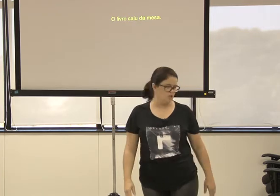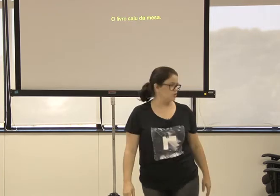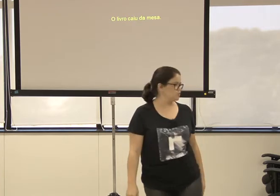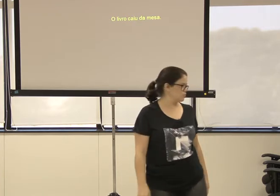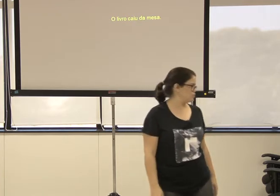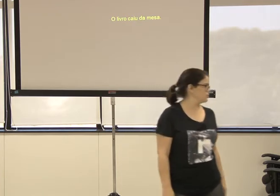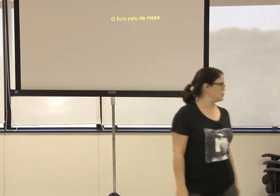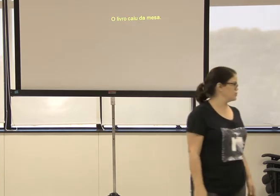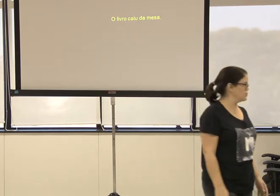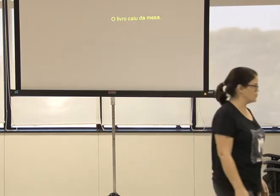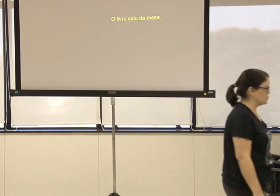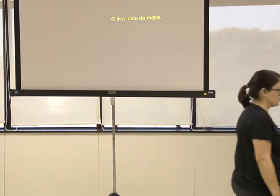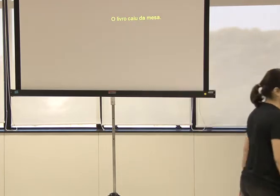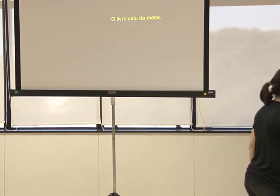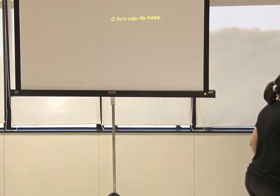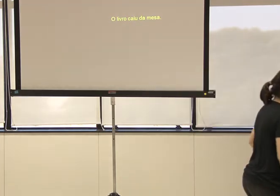Isso. E a agenda?